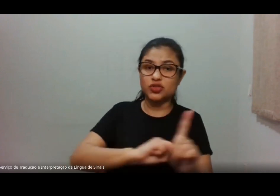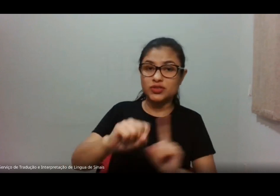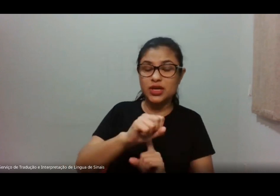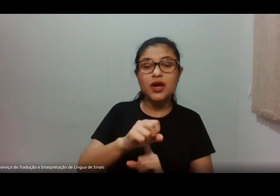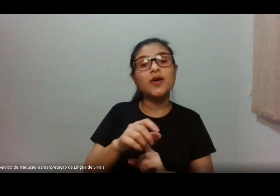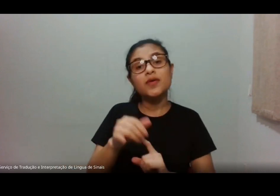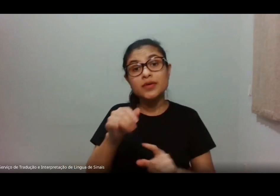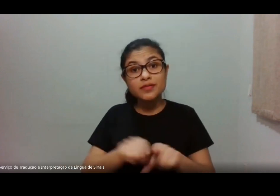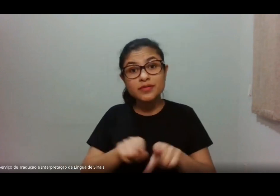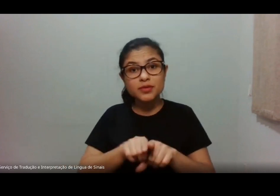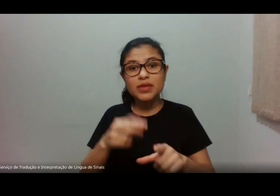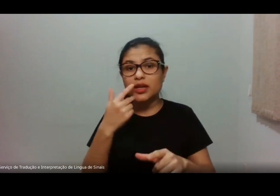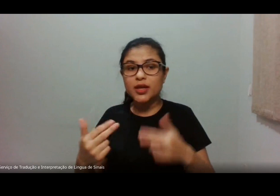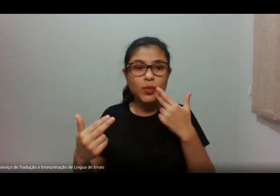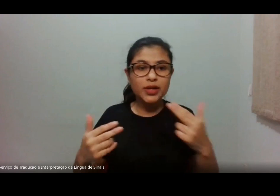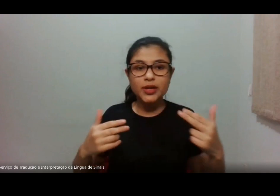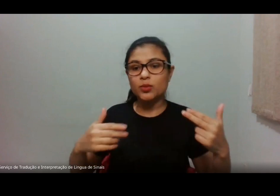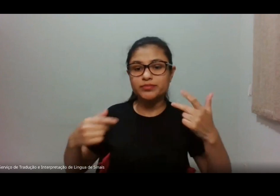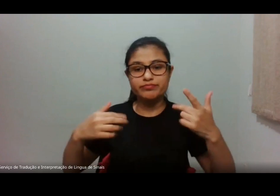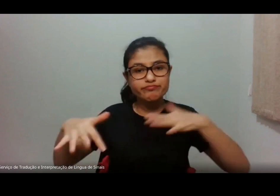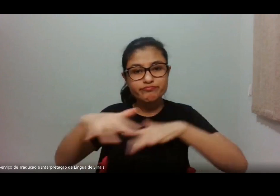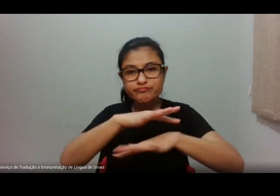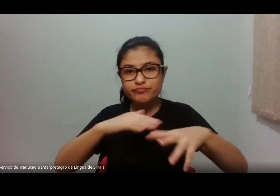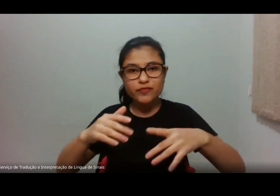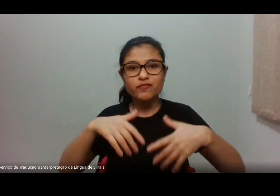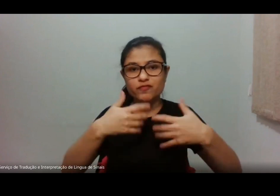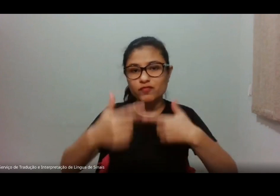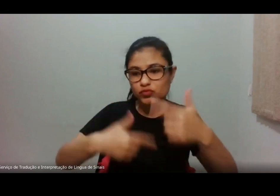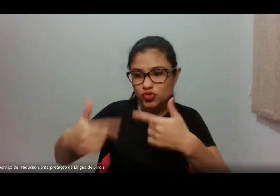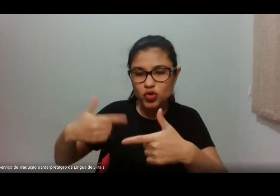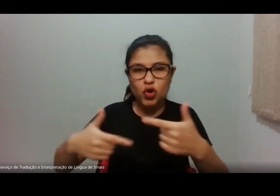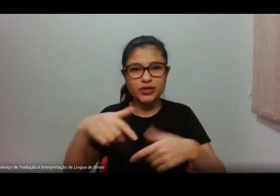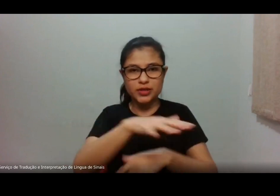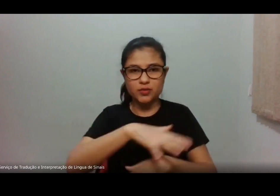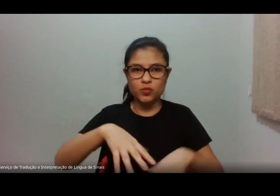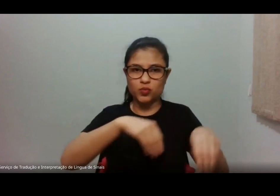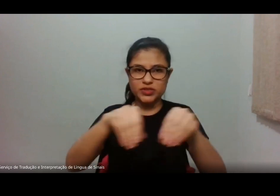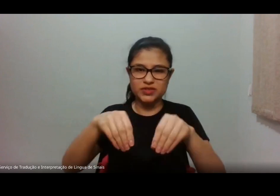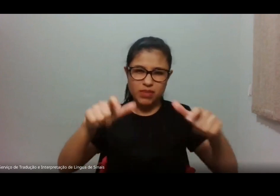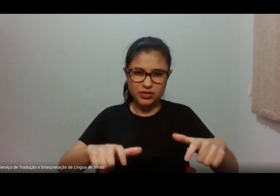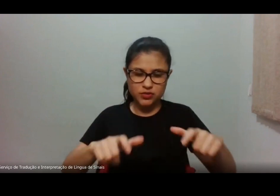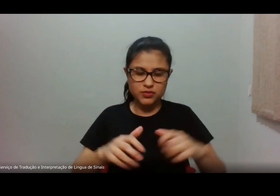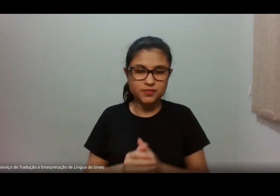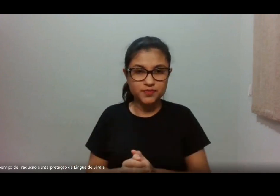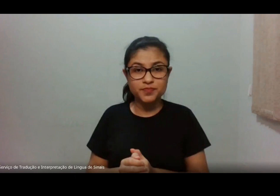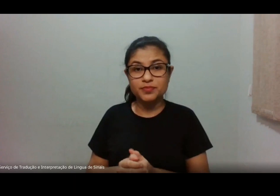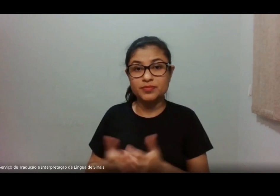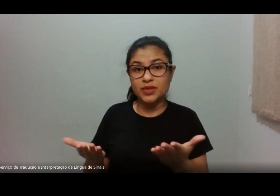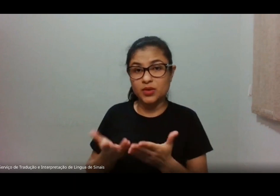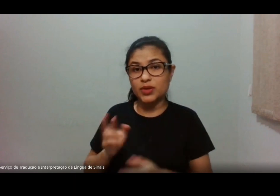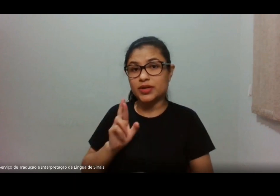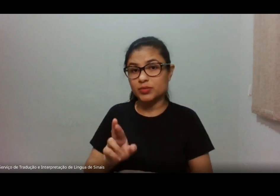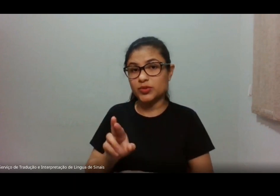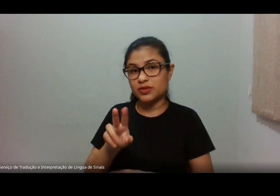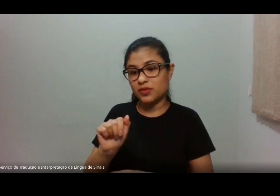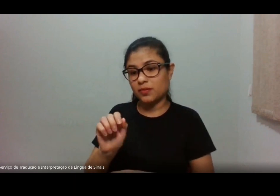como as línguas funcionam entre si num determinado espaço. E respondendo ao Baronas, também, Baronas, o fato